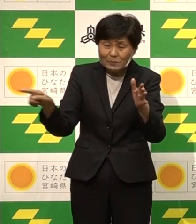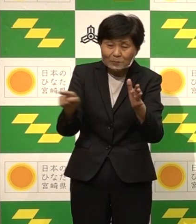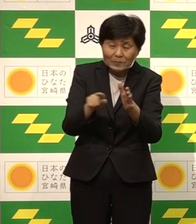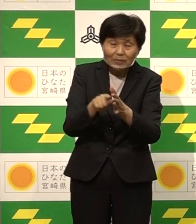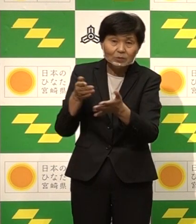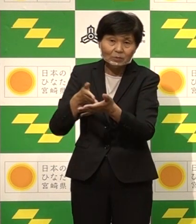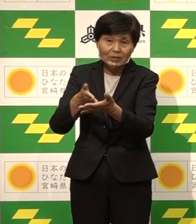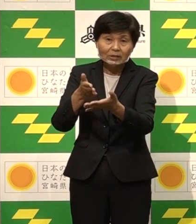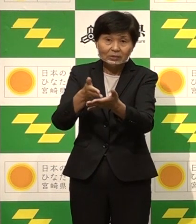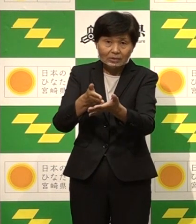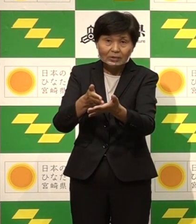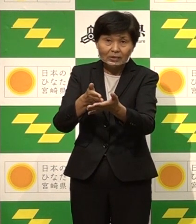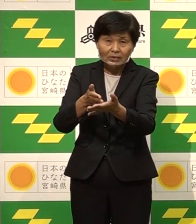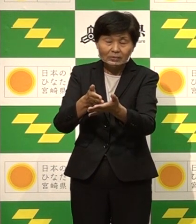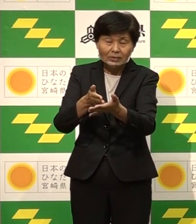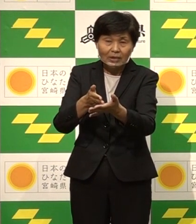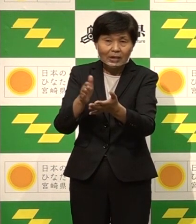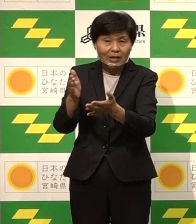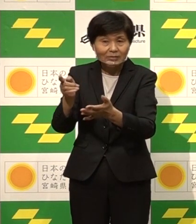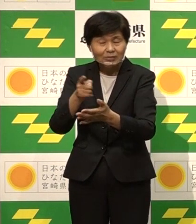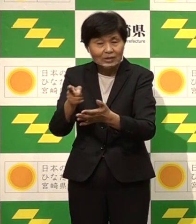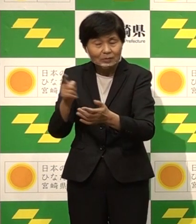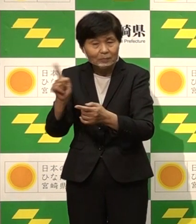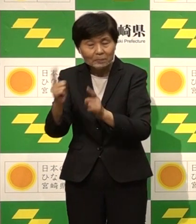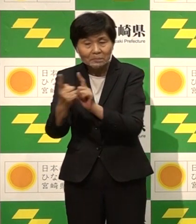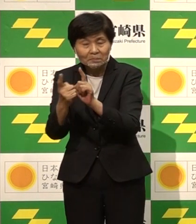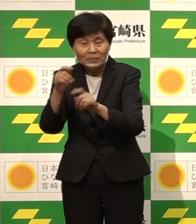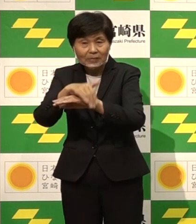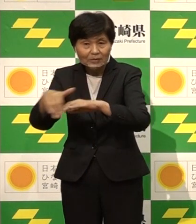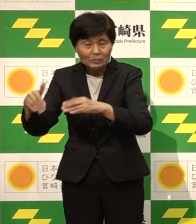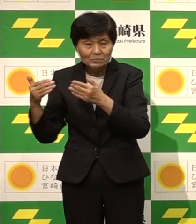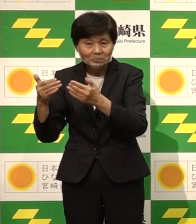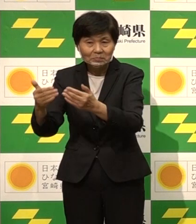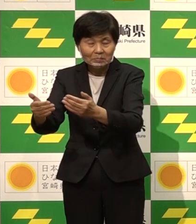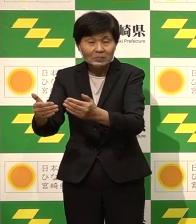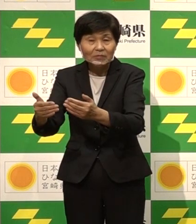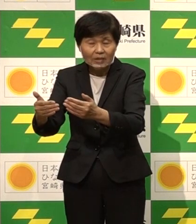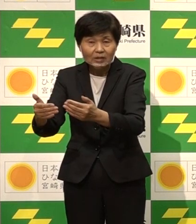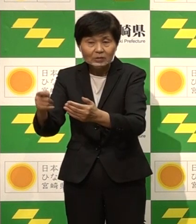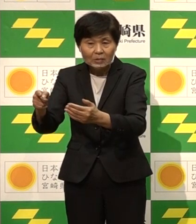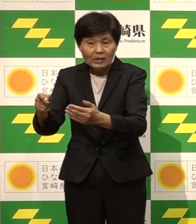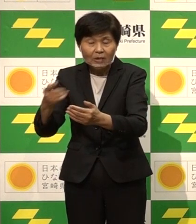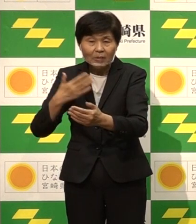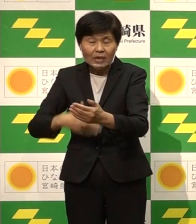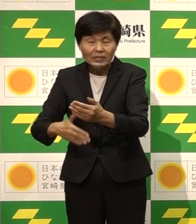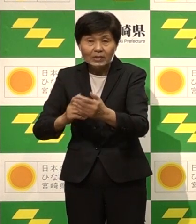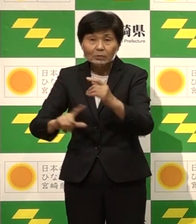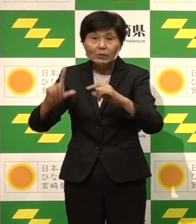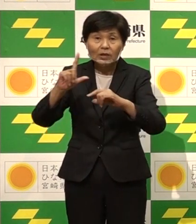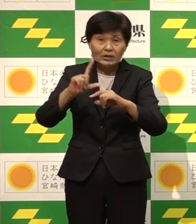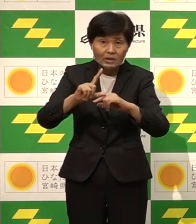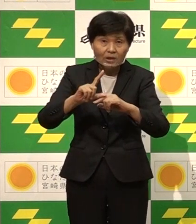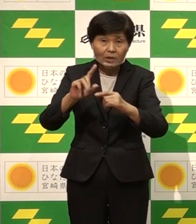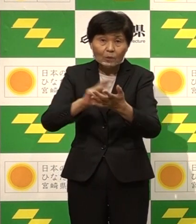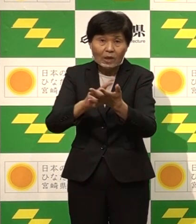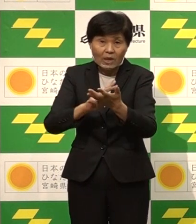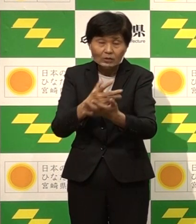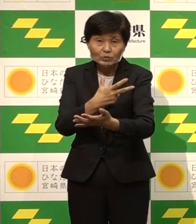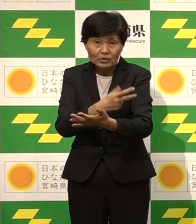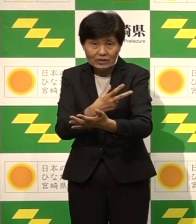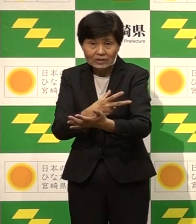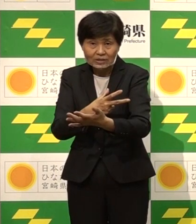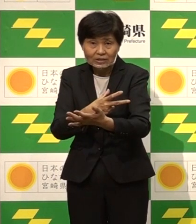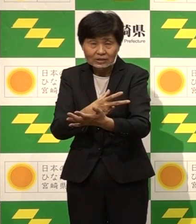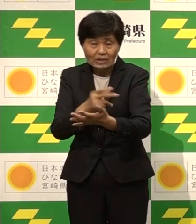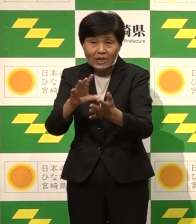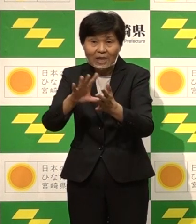り一定の対策を打って、その知見を踏まえて、またワクチンの接種だとか、その変異株の